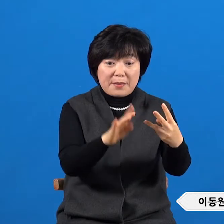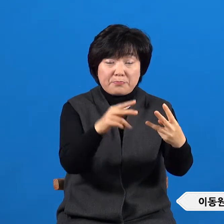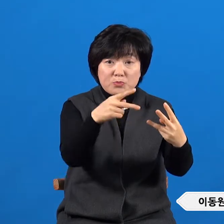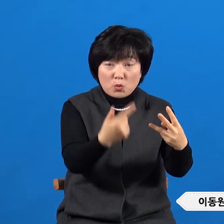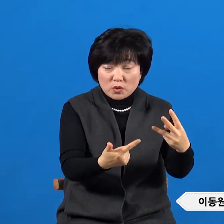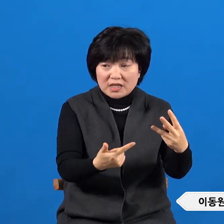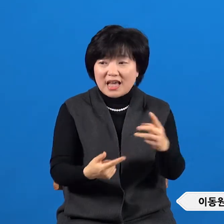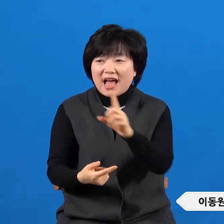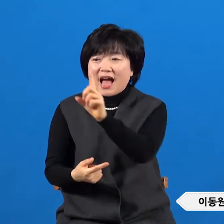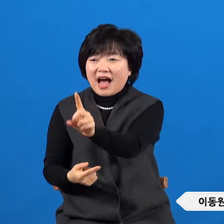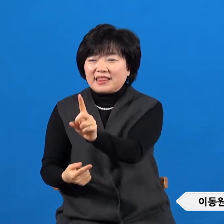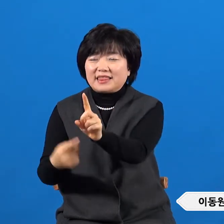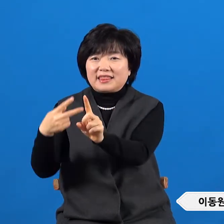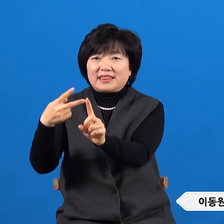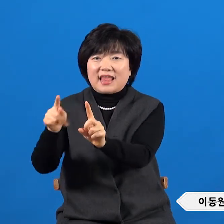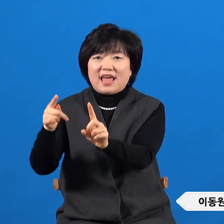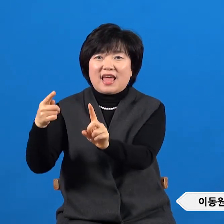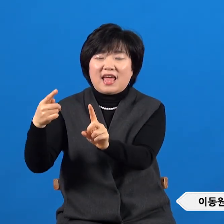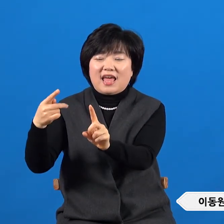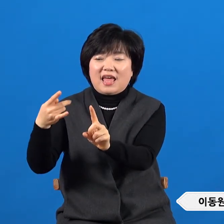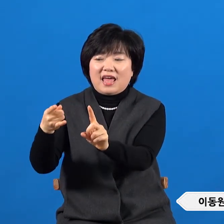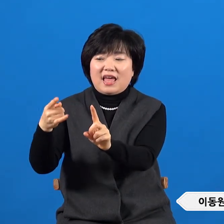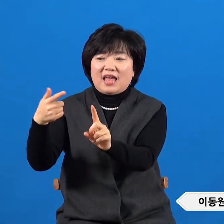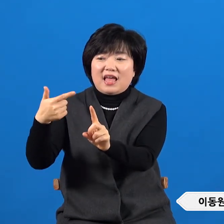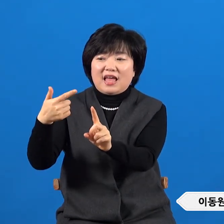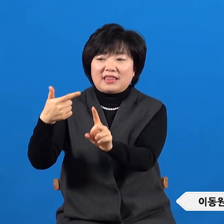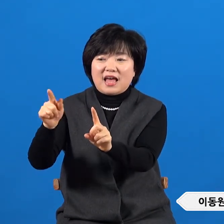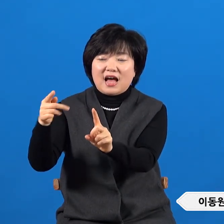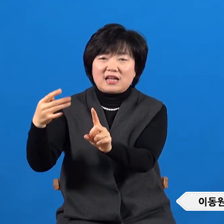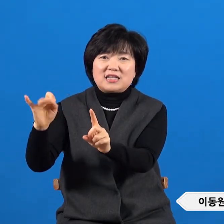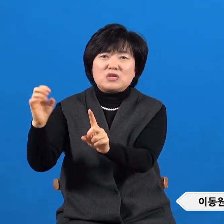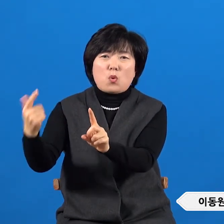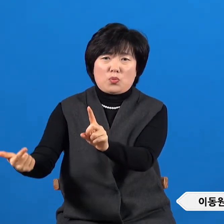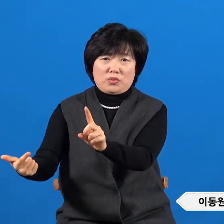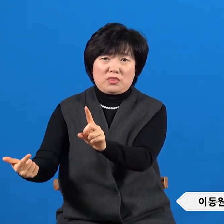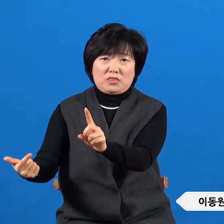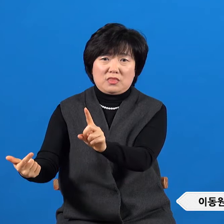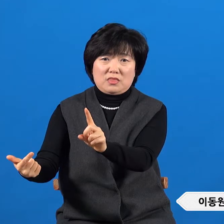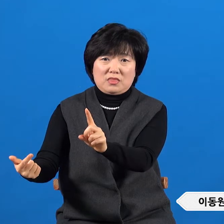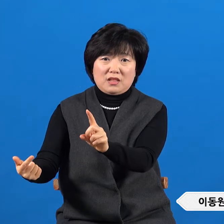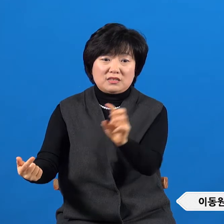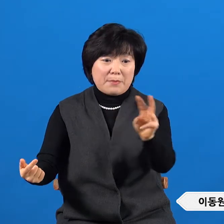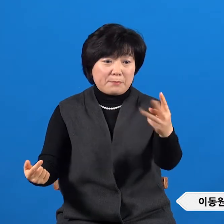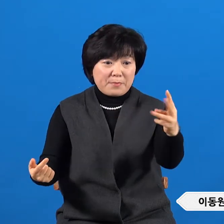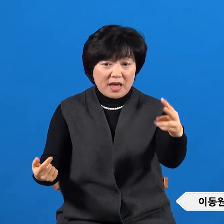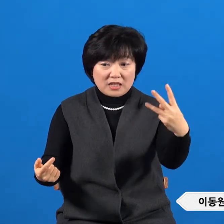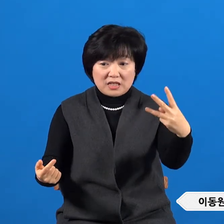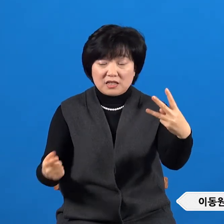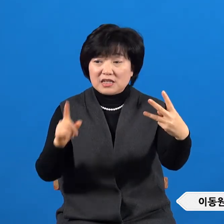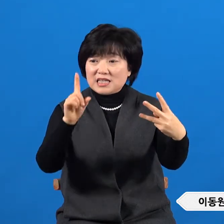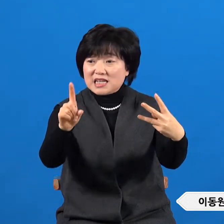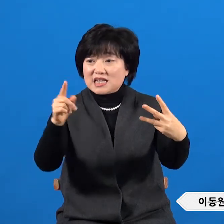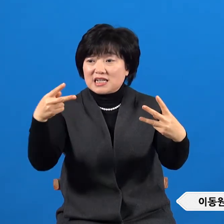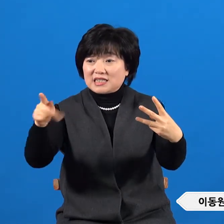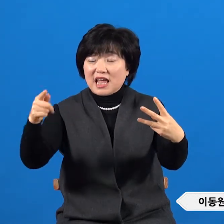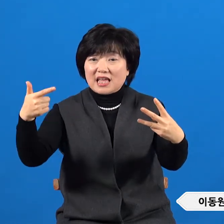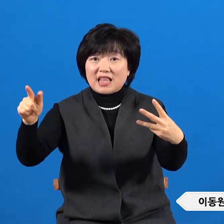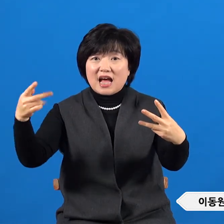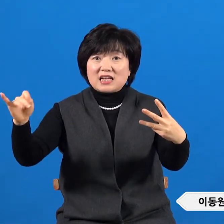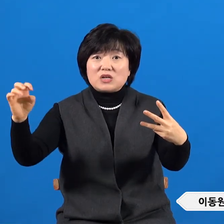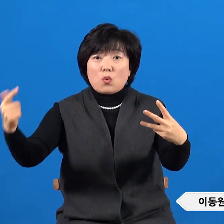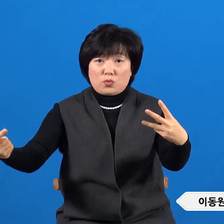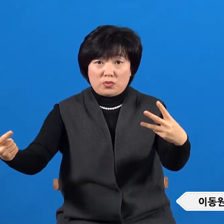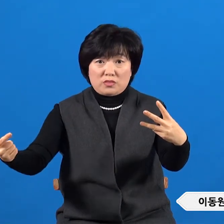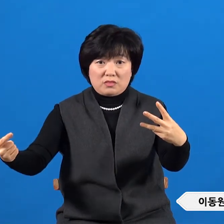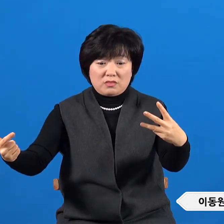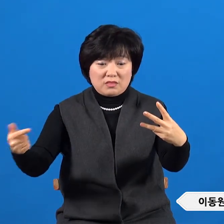일꾼이 받는 하루 품삯이었어요. 그러니까 2개의 렙돈이라는 것은 돈도 아니에요. 이것은 거의 돈처럼